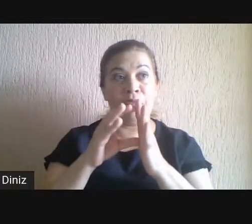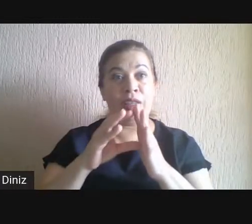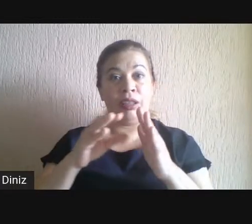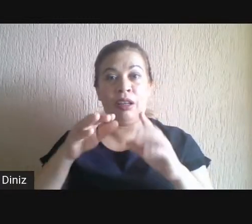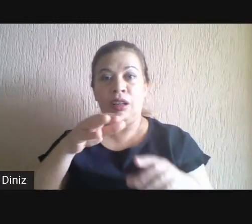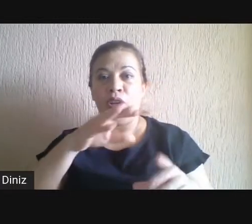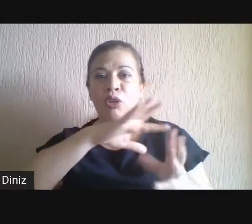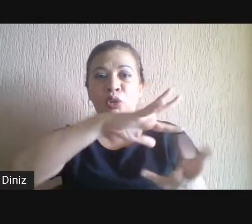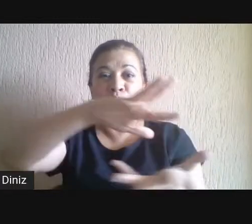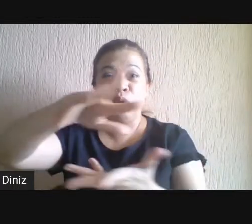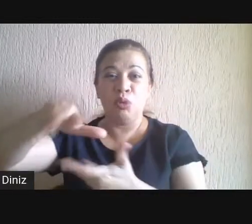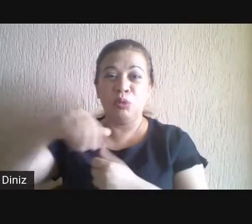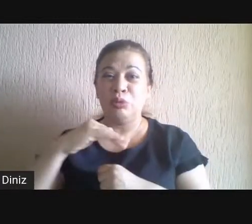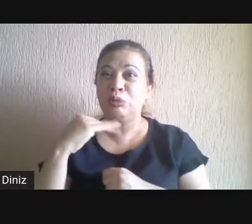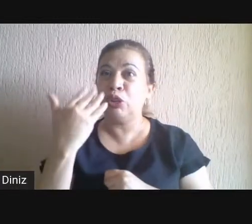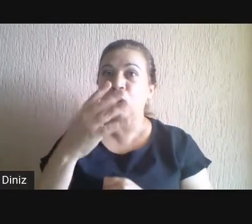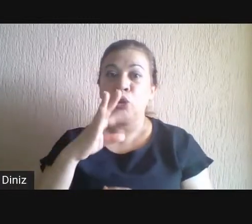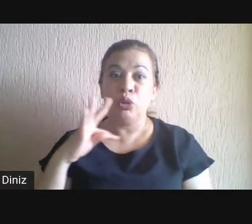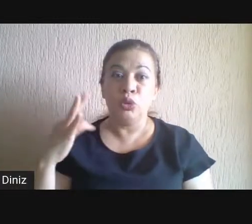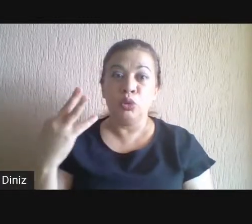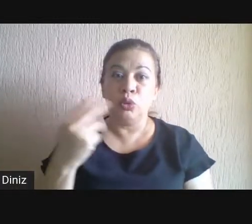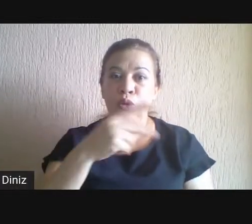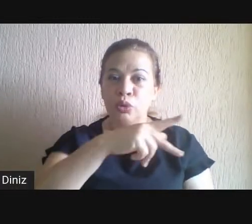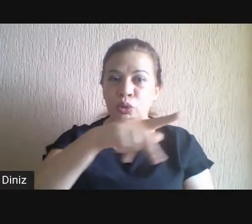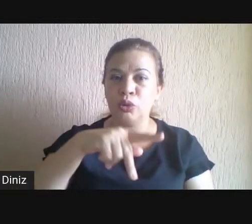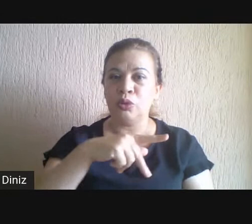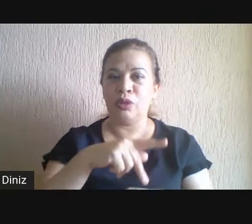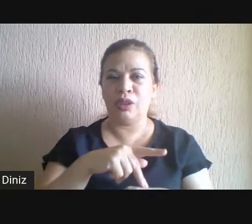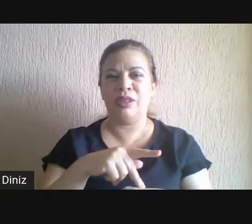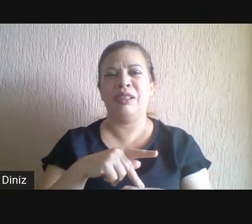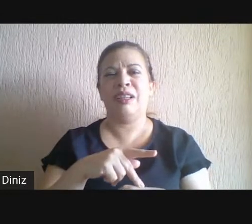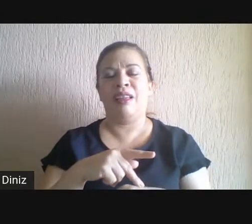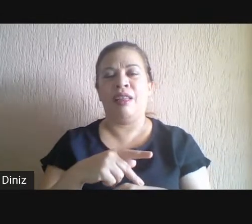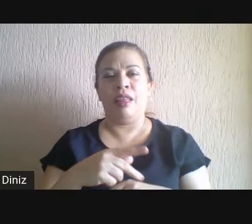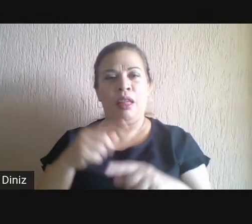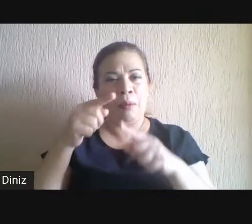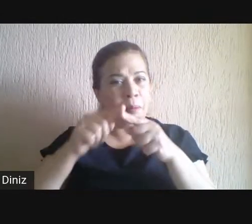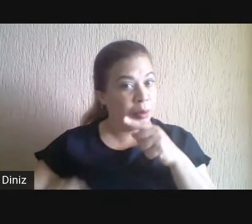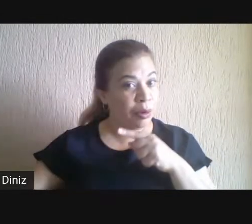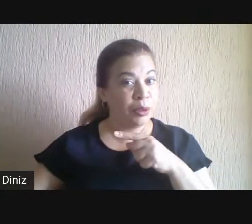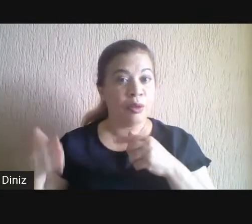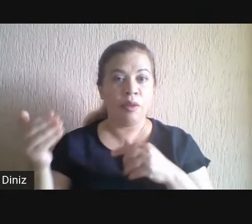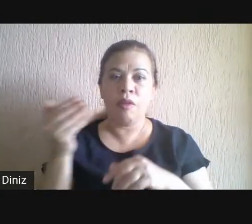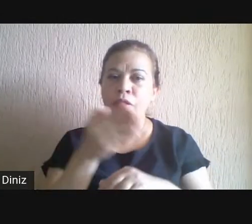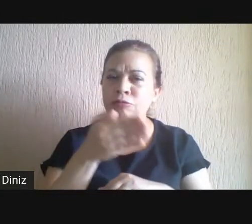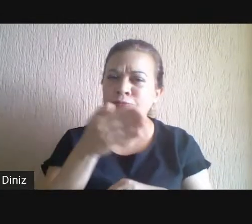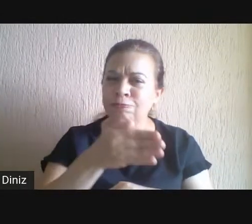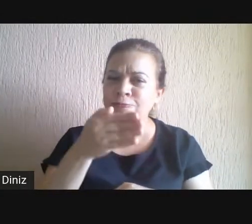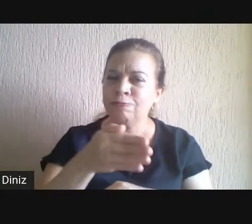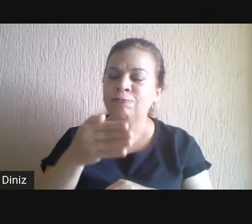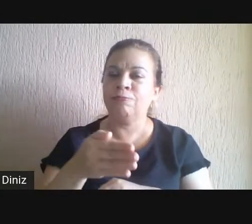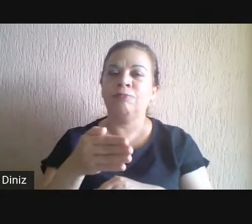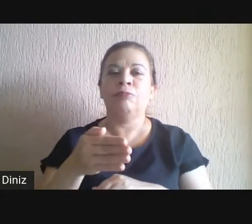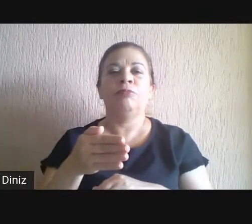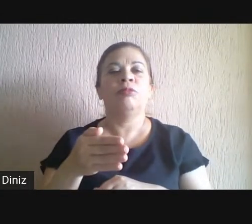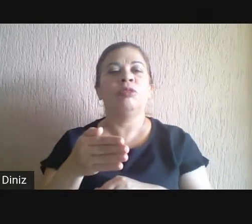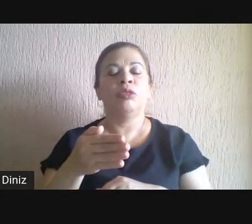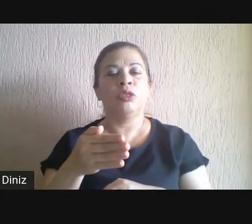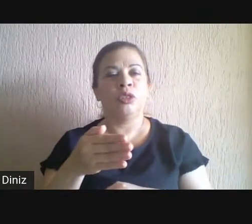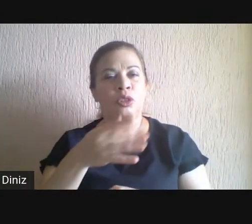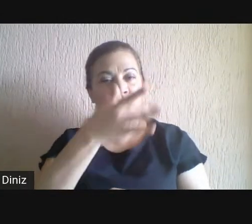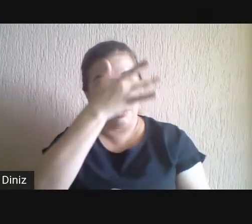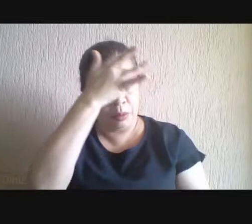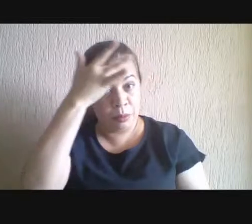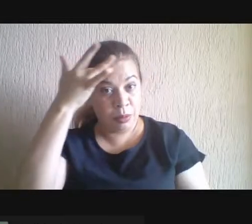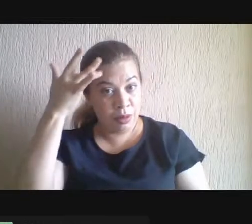praticamente todos os países proibindo o acesso de brasileiros às suas fronteiras, porque o Brasil hoje